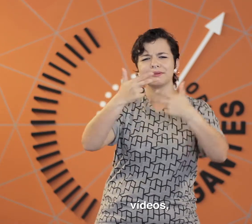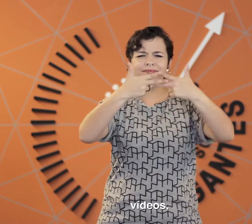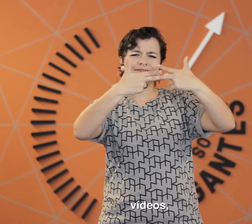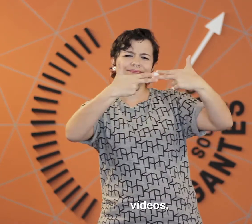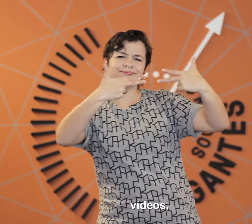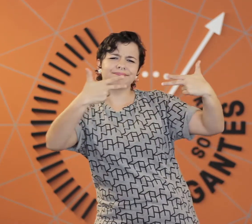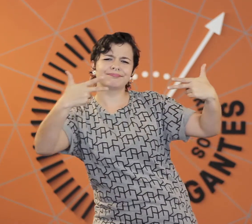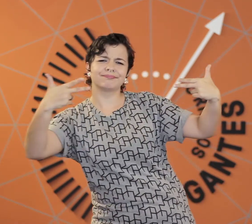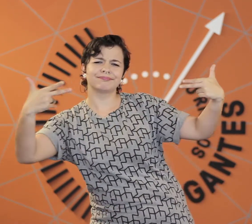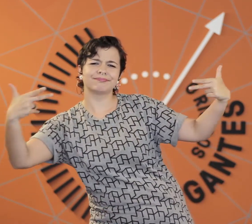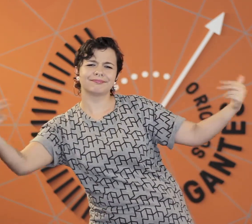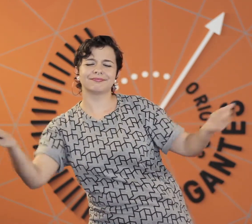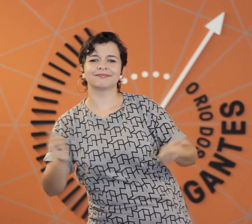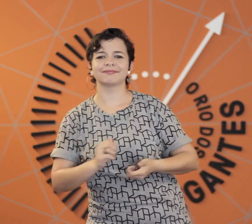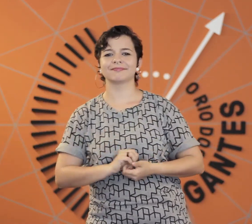vídeos,